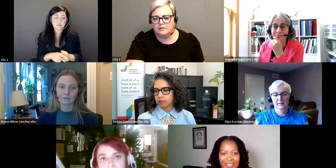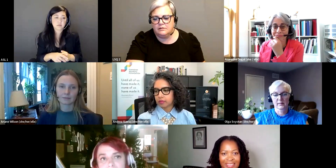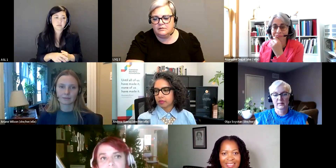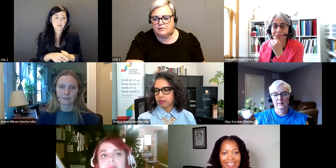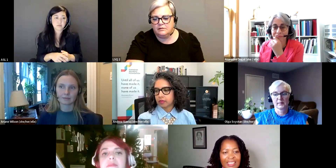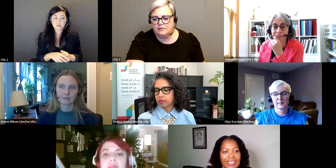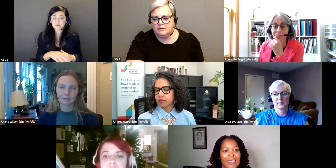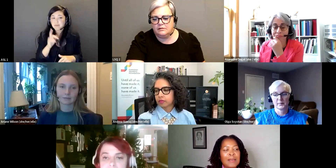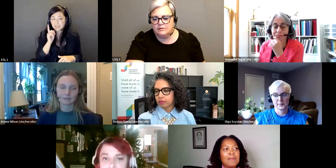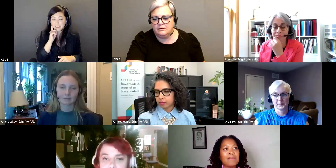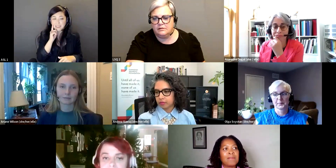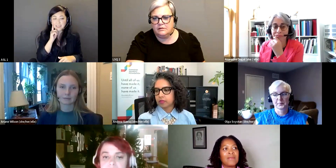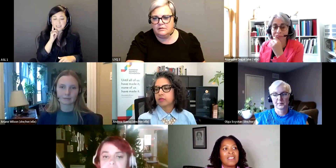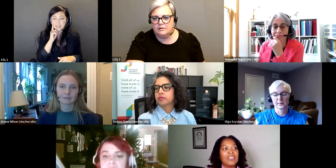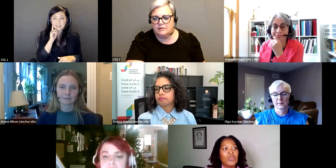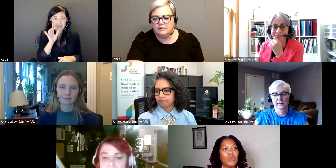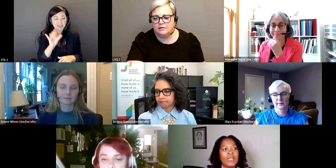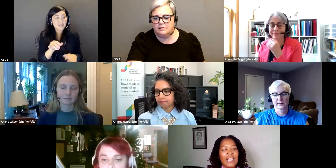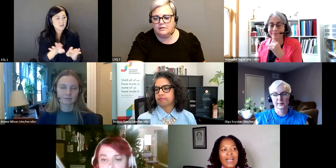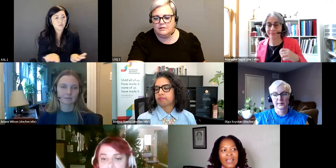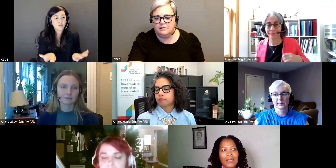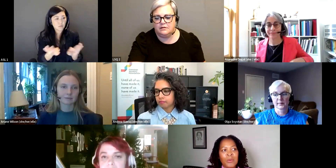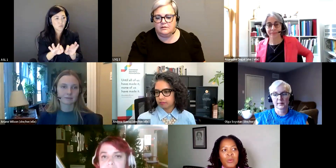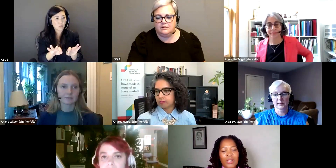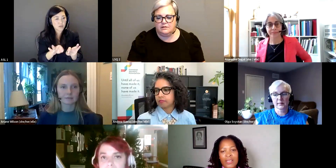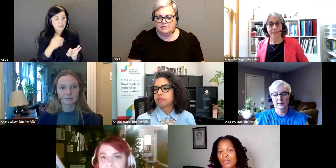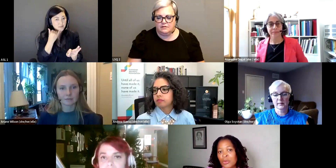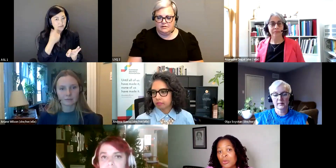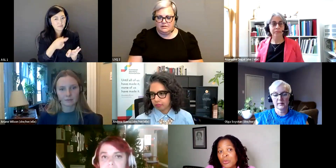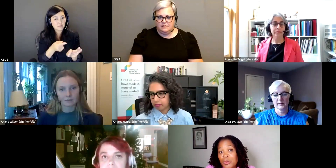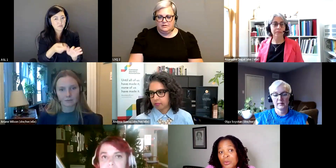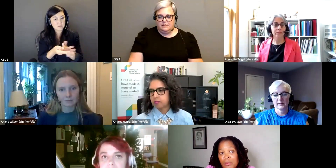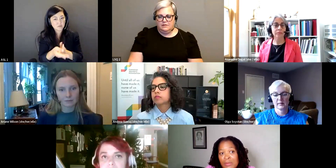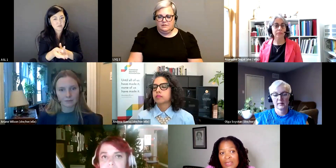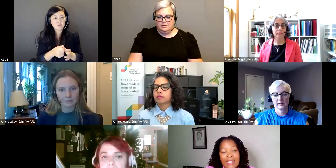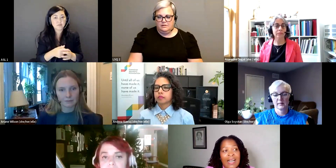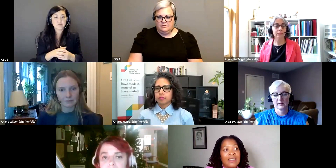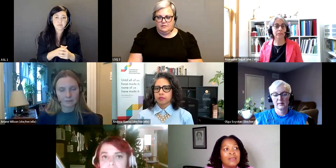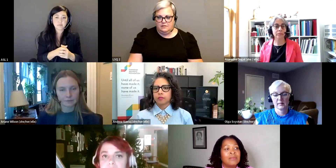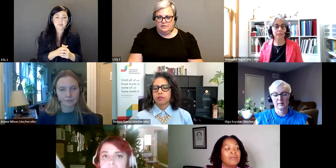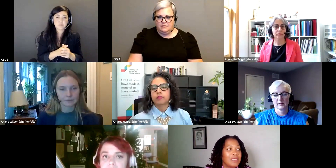d'être transparent par rapport à qui j'en ai, je crois.